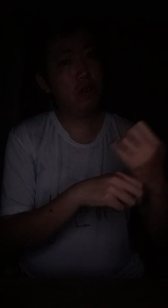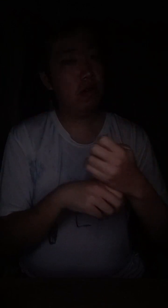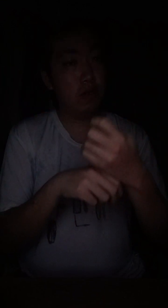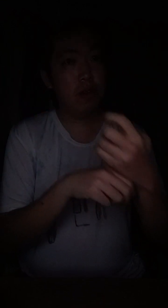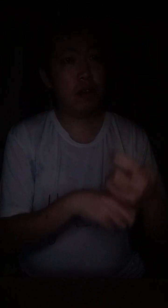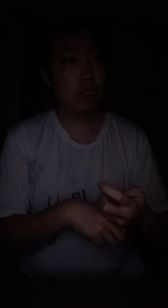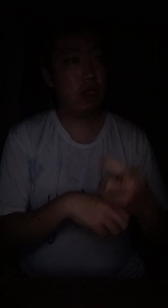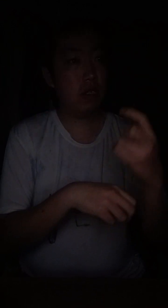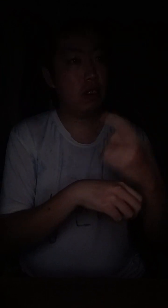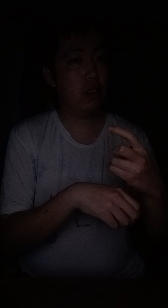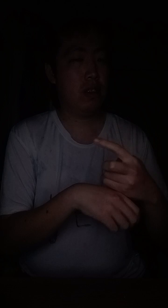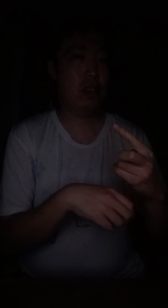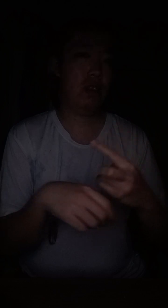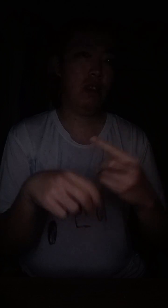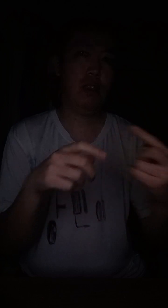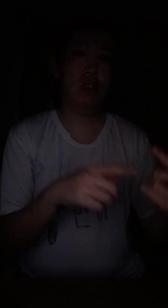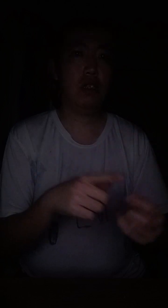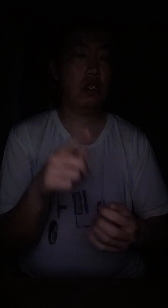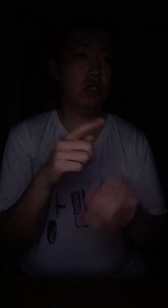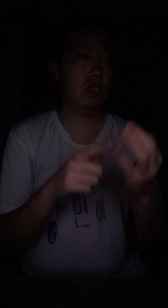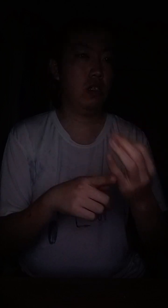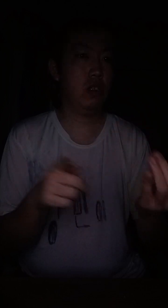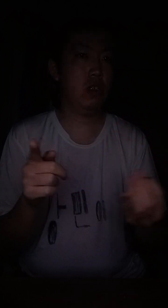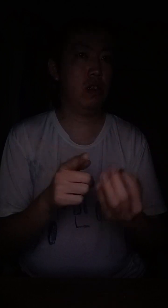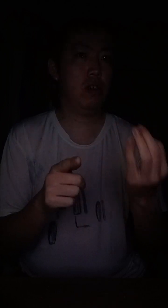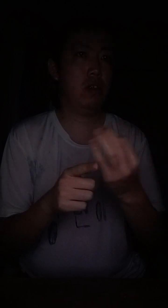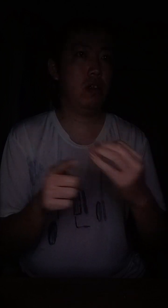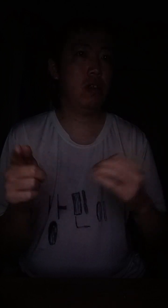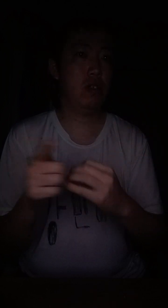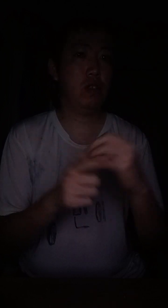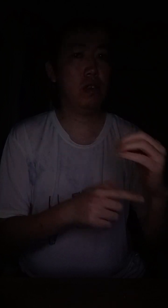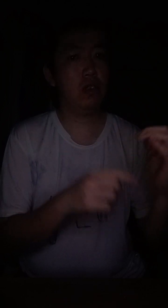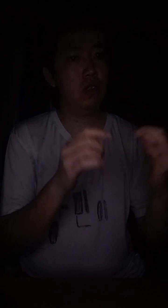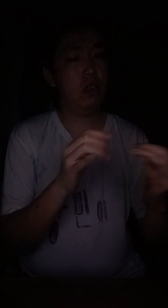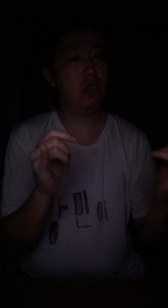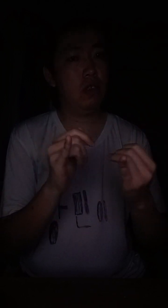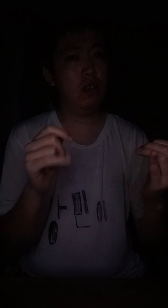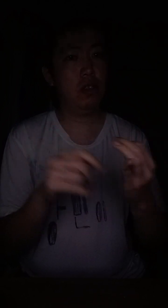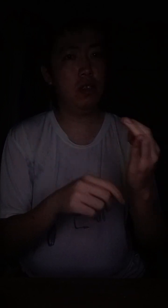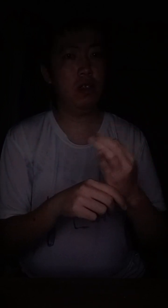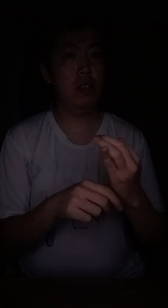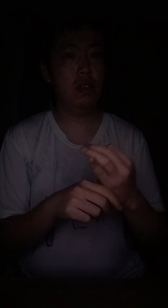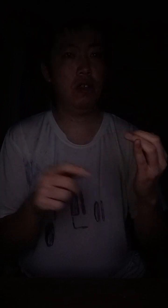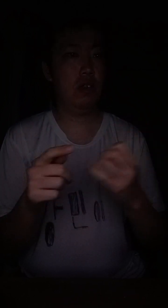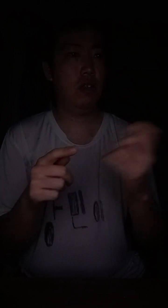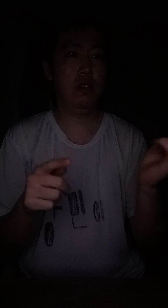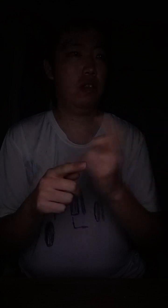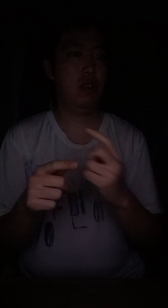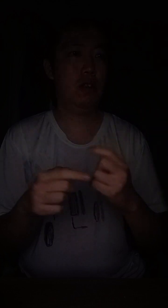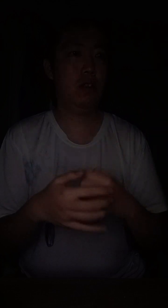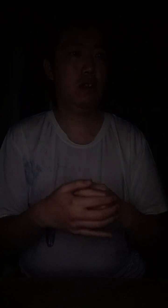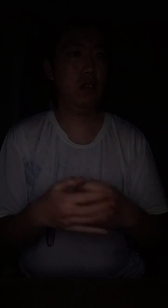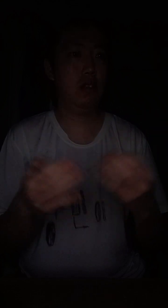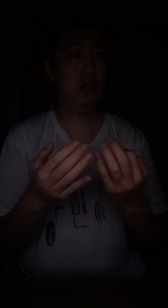사이트에서 다운로드해서 소비하고 품평하고 소지한 사람들에 대한 처벌 조항은 전혀 없습니다. 법 개정이 반드시